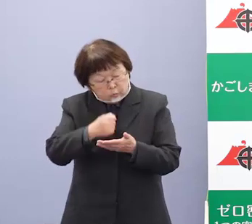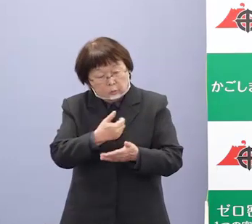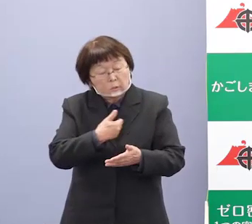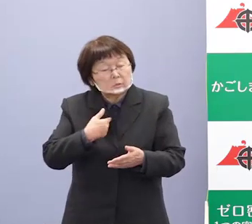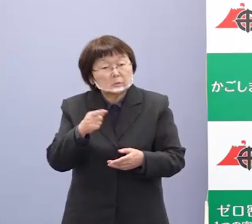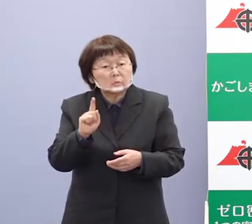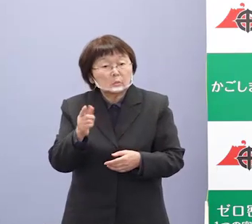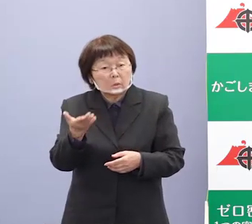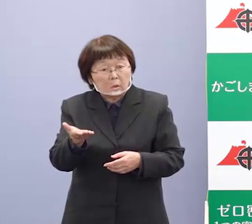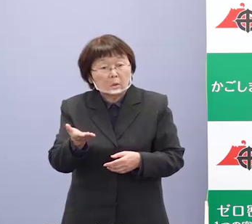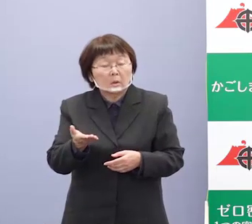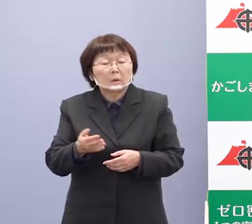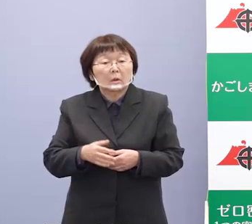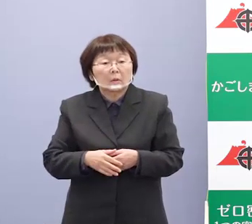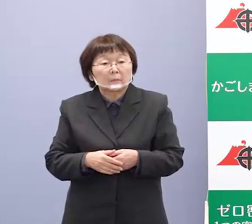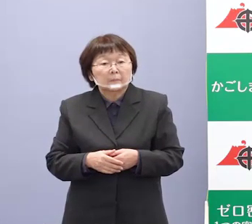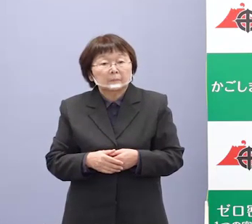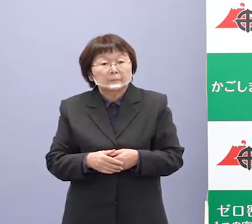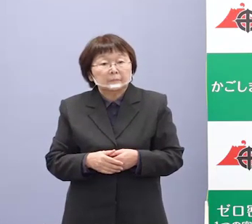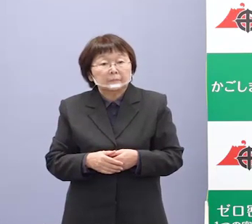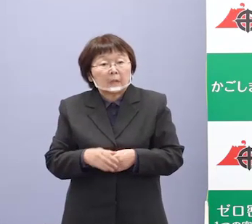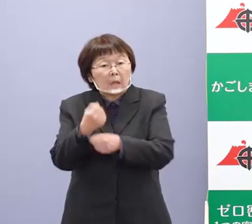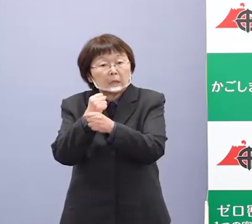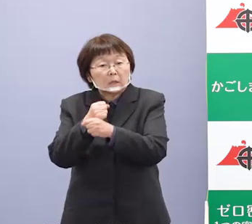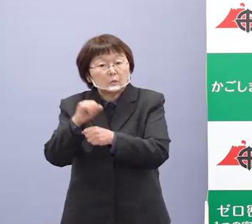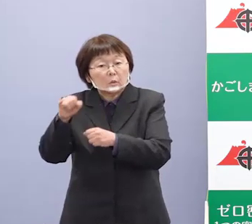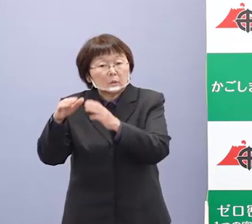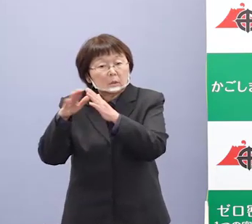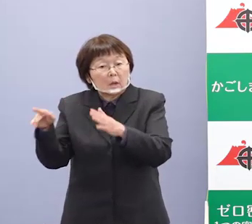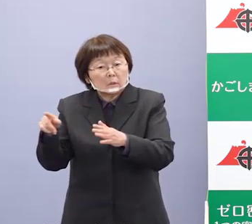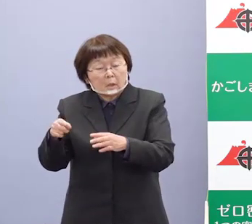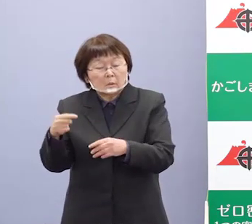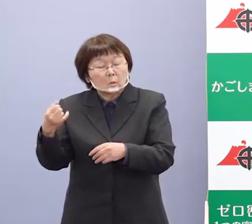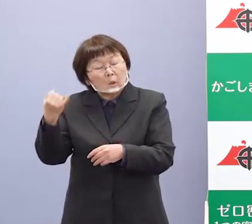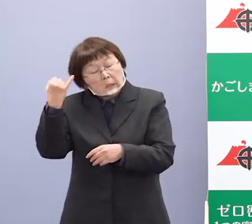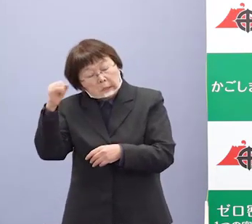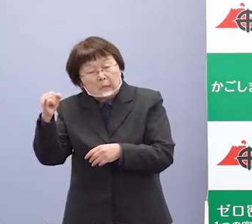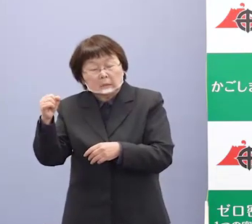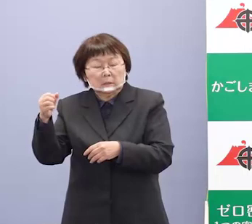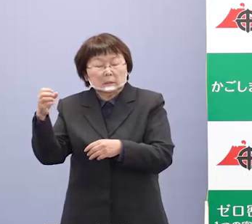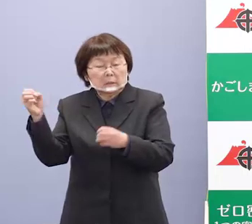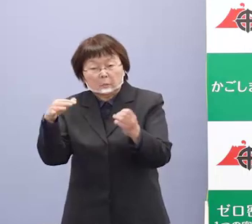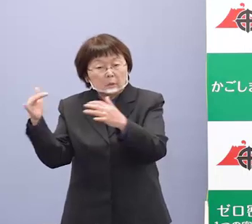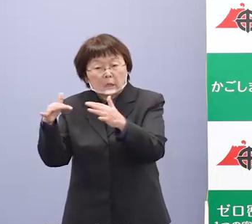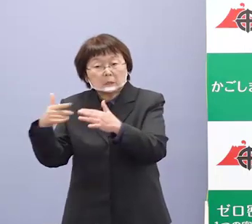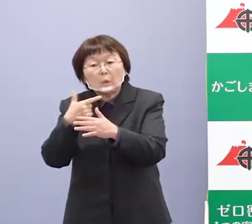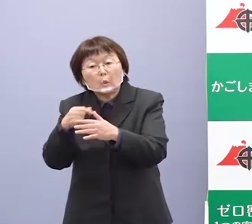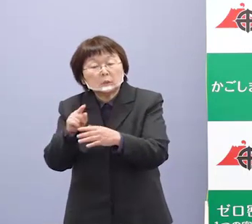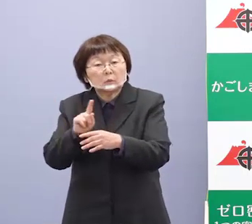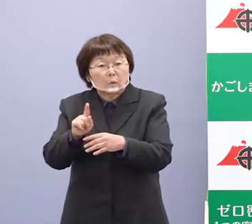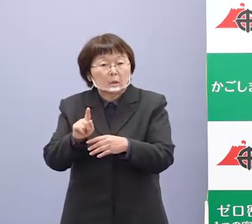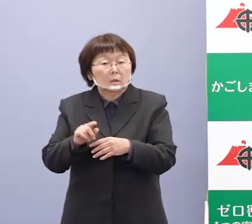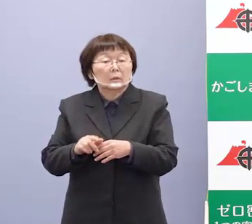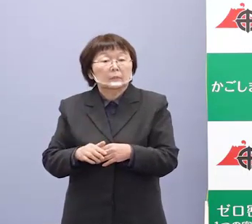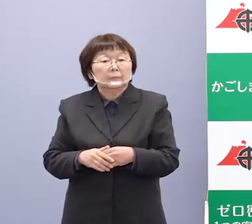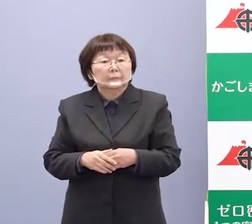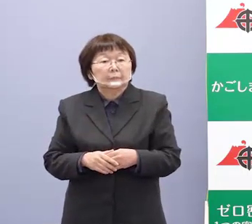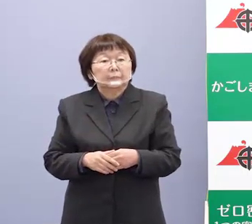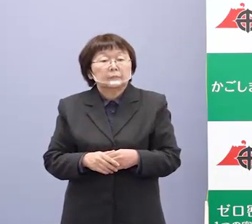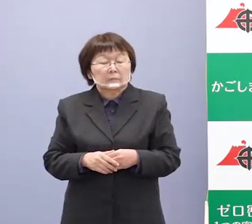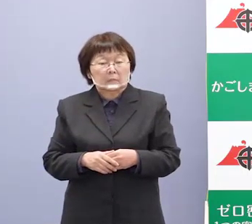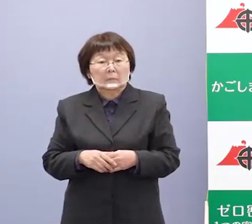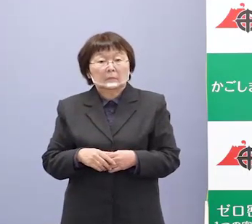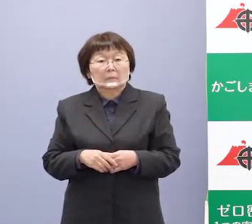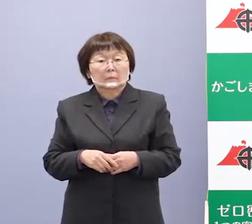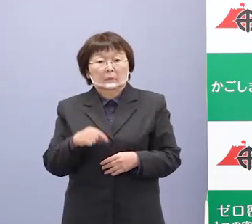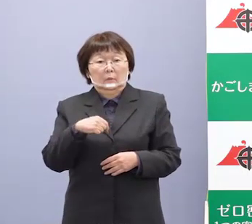りこの、まあ、検討委員会でもっとこういう議論をしてほしいとか、何かそういった思いってありますでしょうか。 まあ、